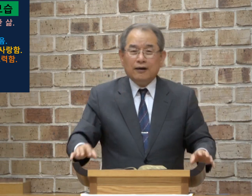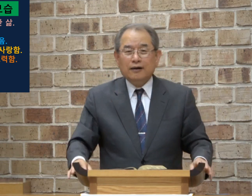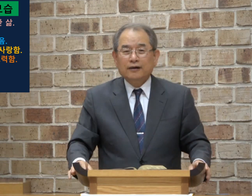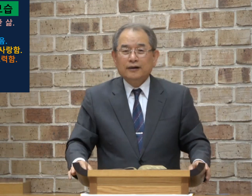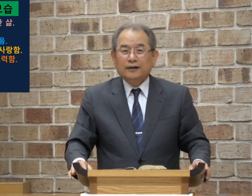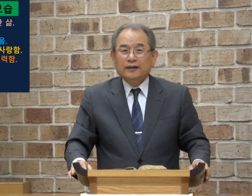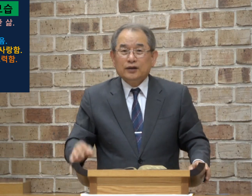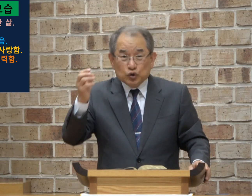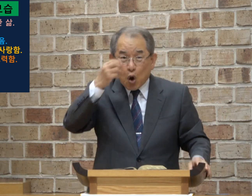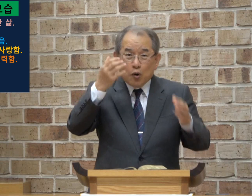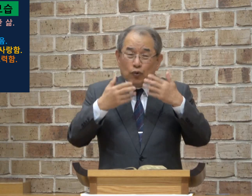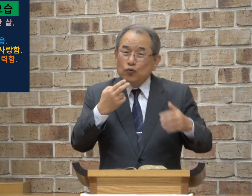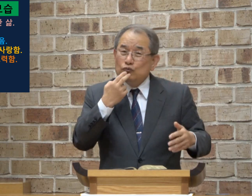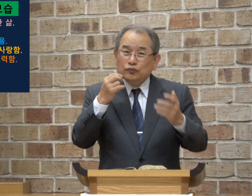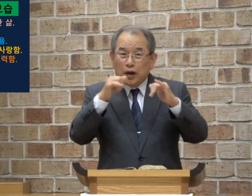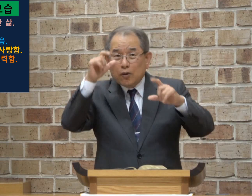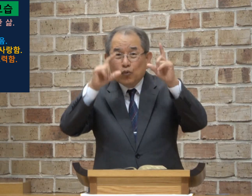찬양하고 싶은 사람,